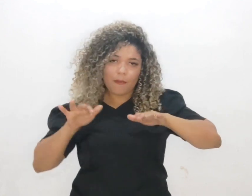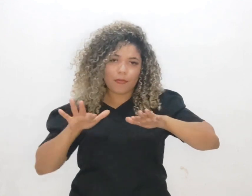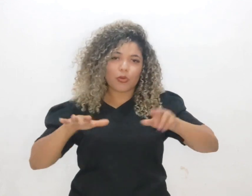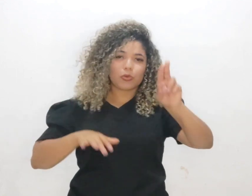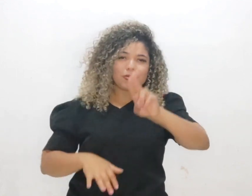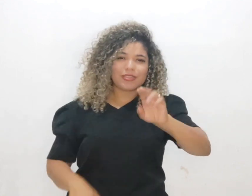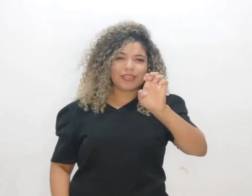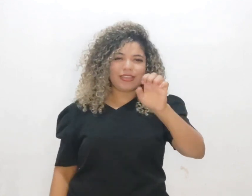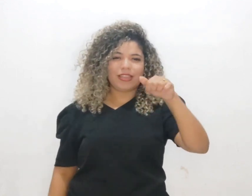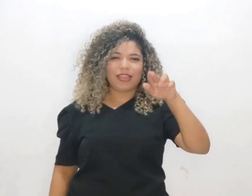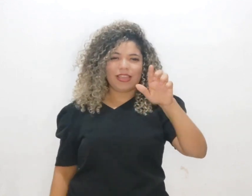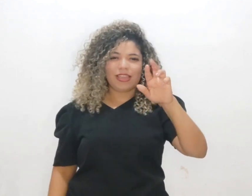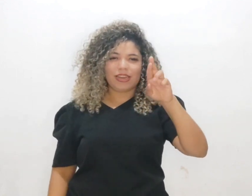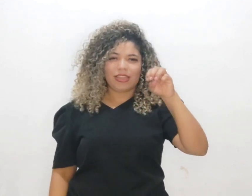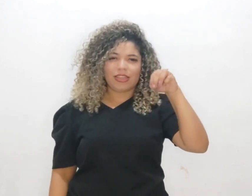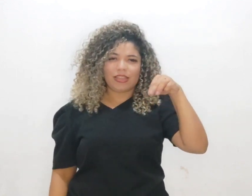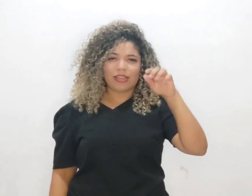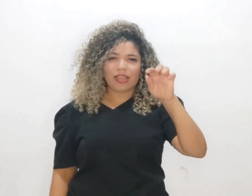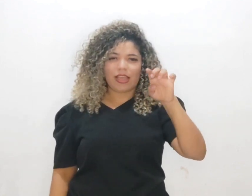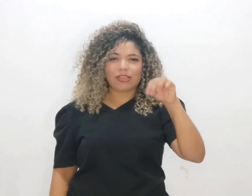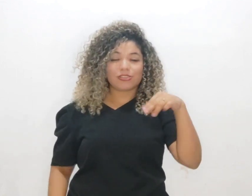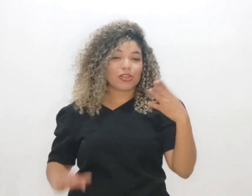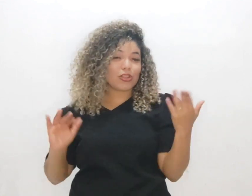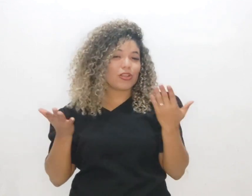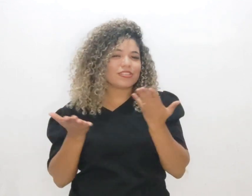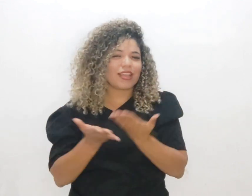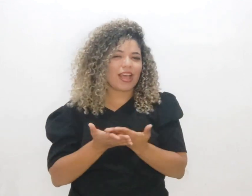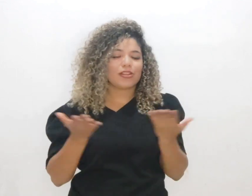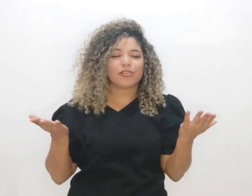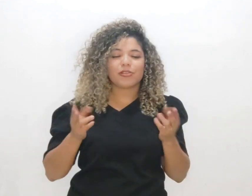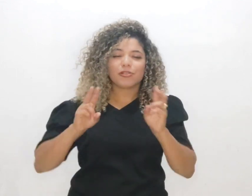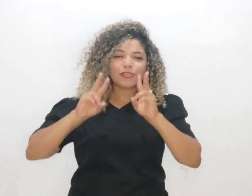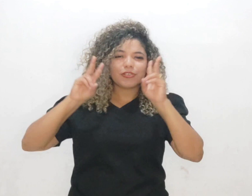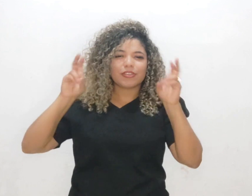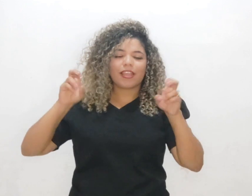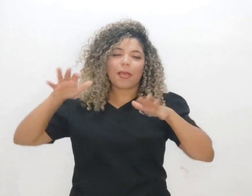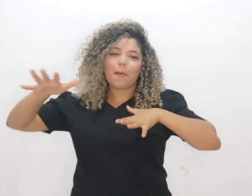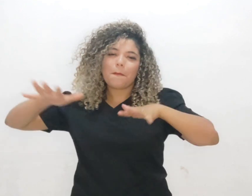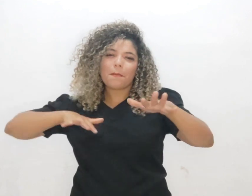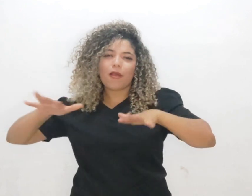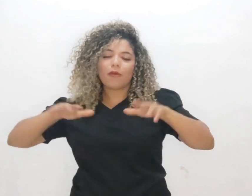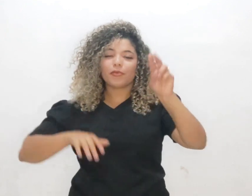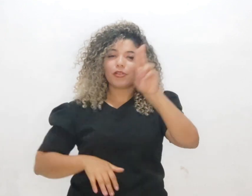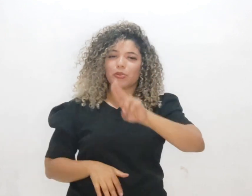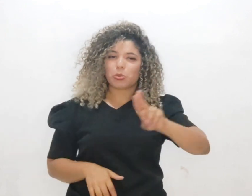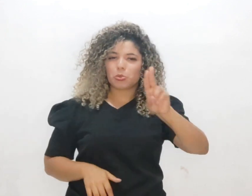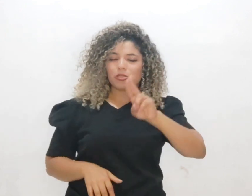engrenagens. E essa foi a nossa aula de hoje sobre movimento e a utilização de engrenagens em